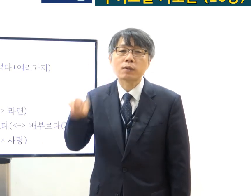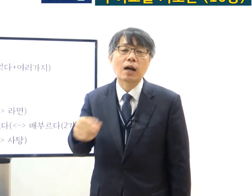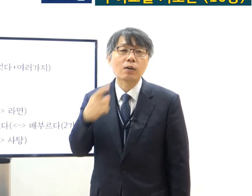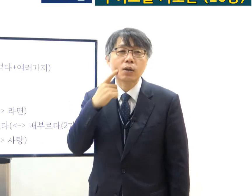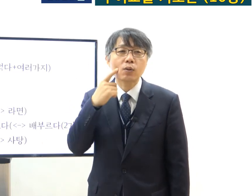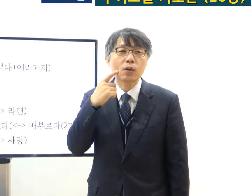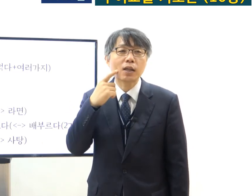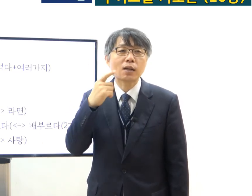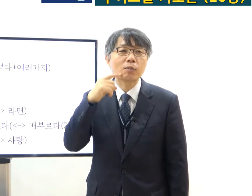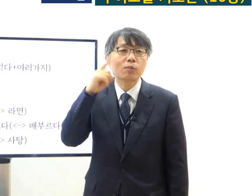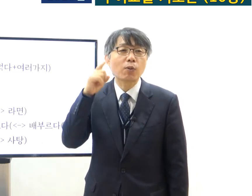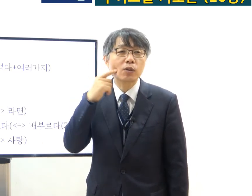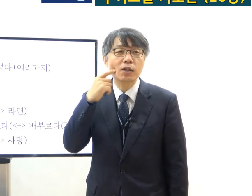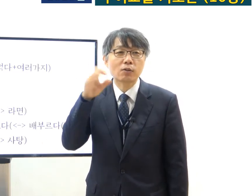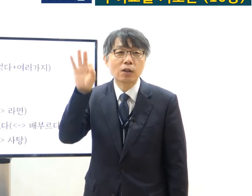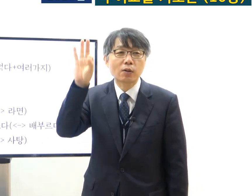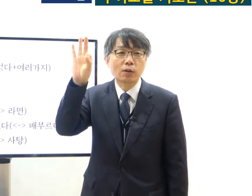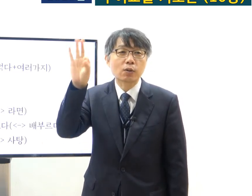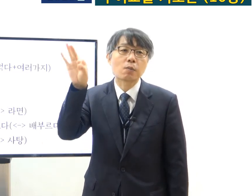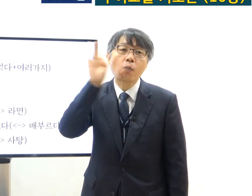자, 이렇게 사탕이 하면 볼록 튀어나오잖아요.